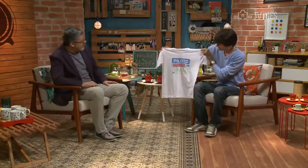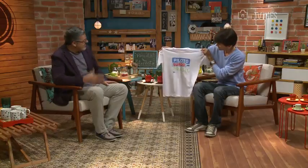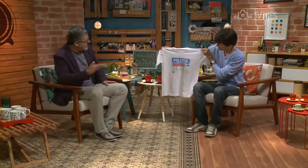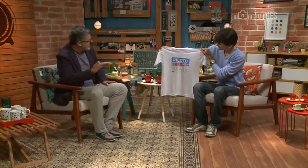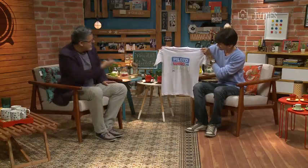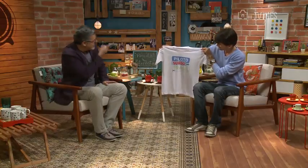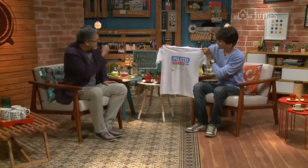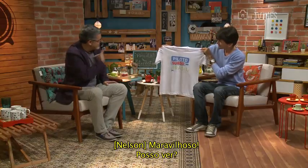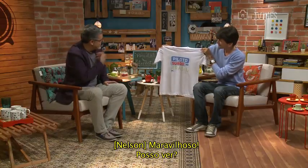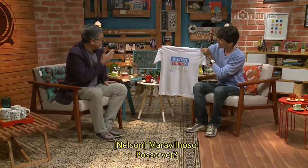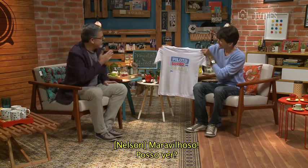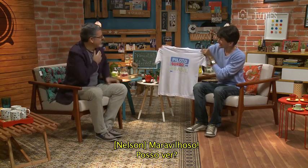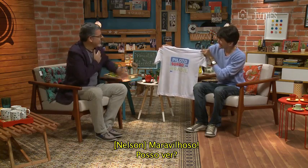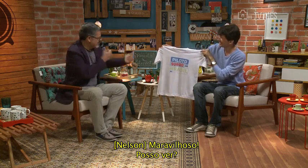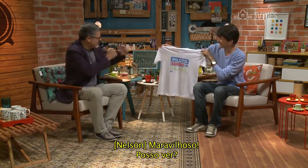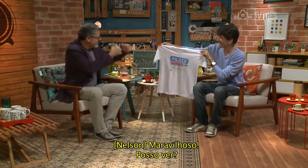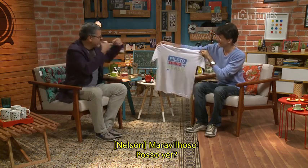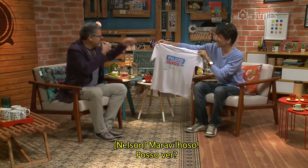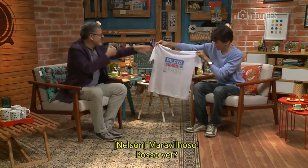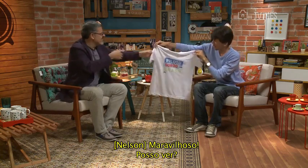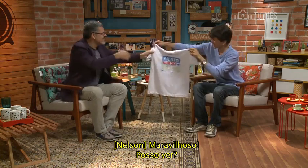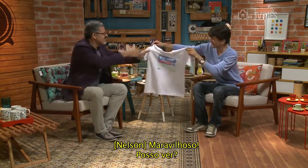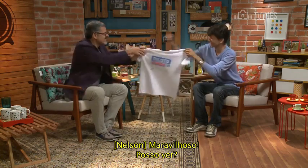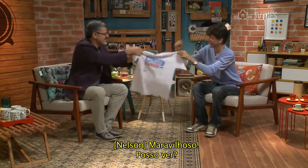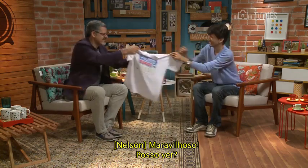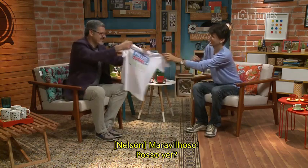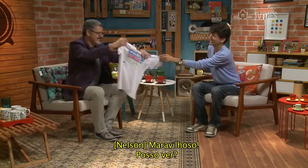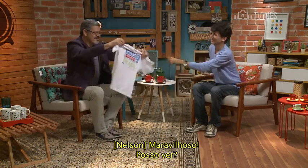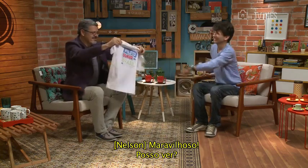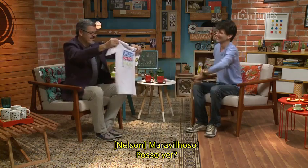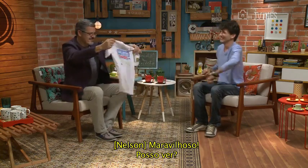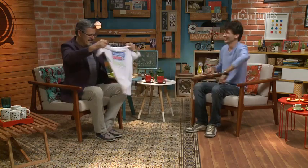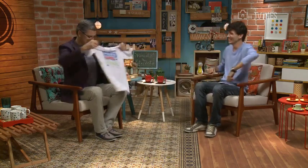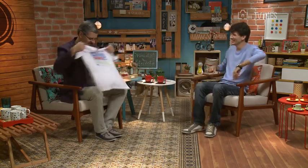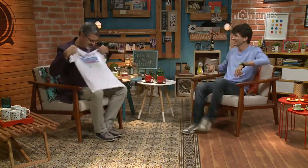é maravilhoso posso ver pode